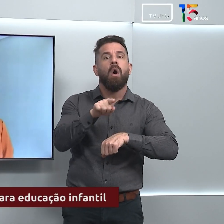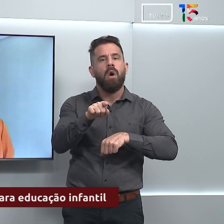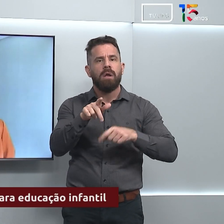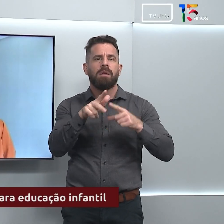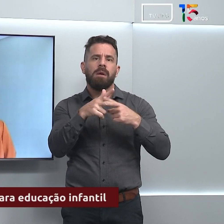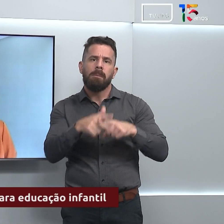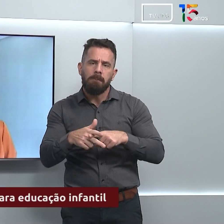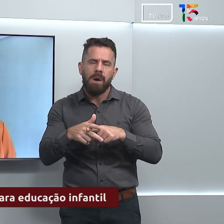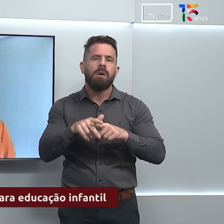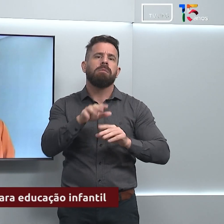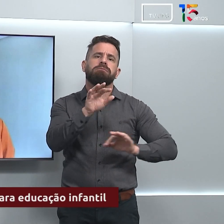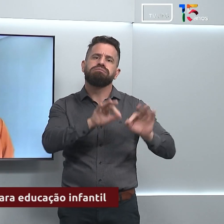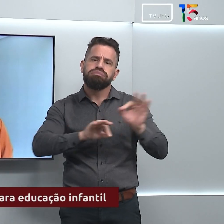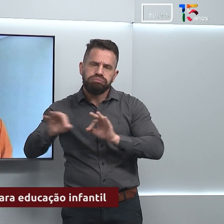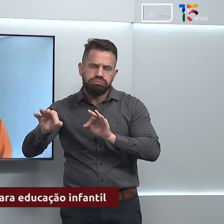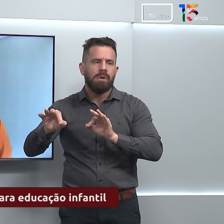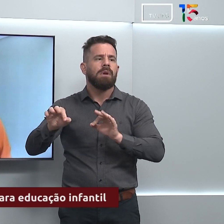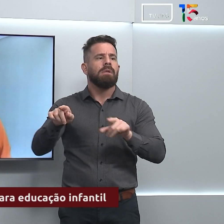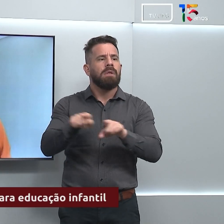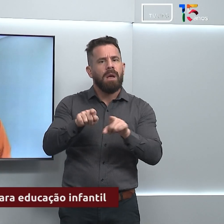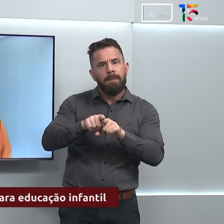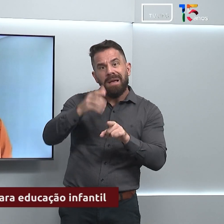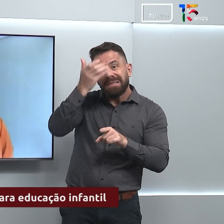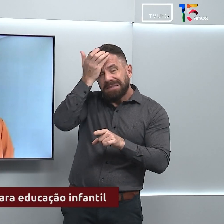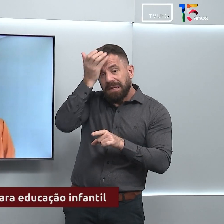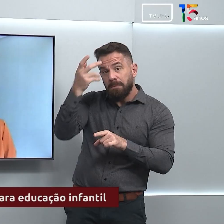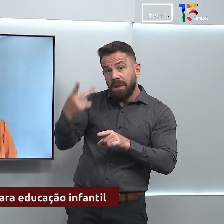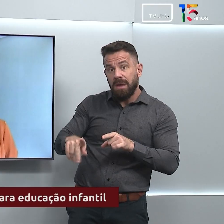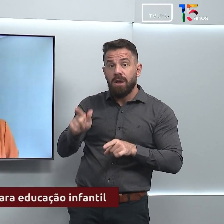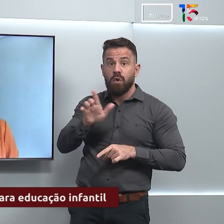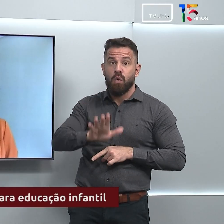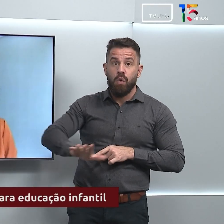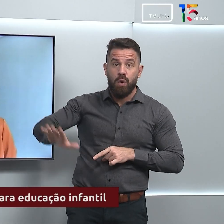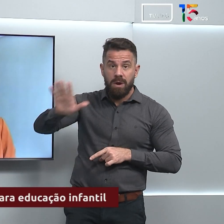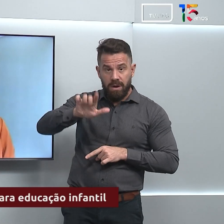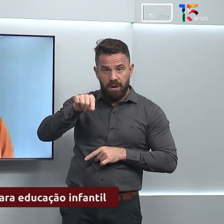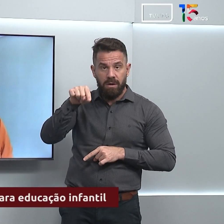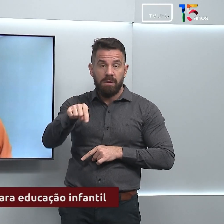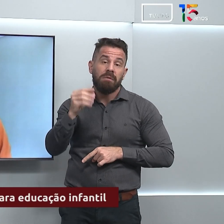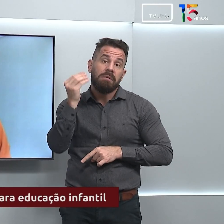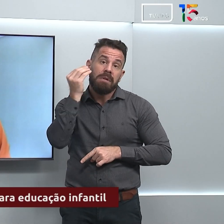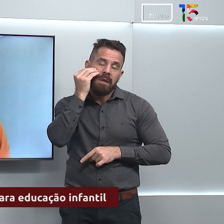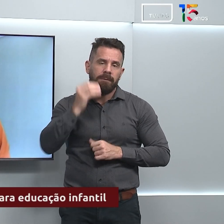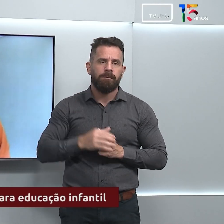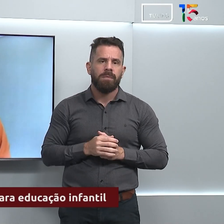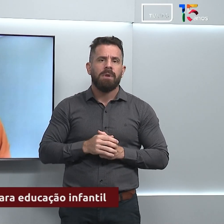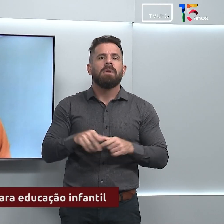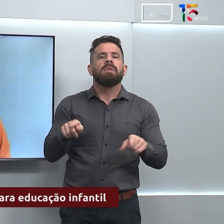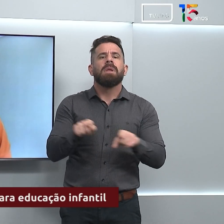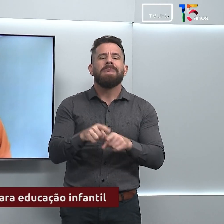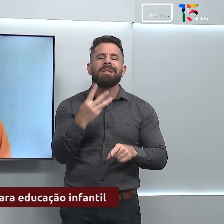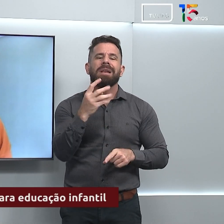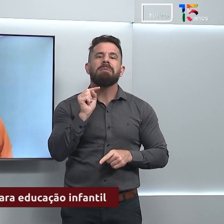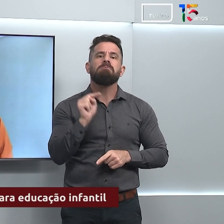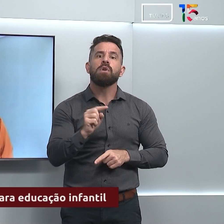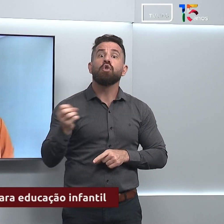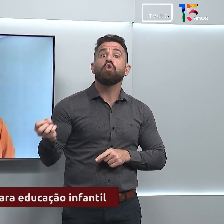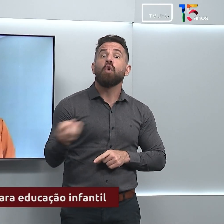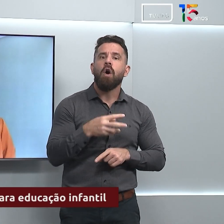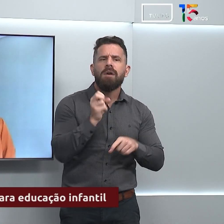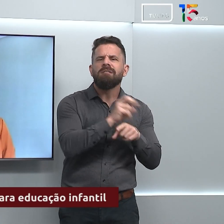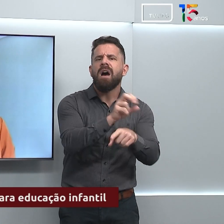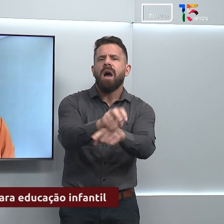ser adaptados para atender mais estudantes. Além disso, cerca de 3 mil novas vagas vão ser ofertadas em